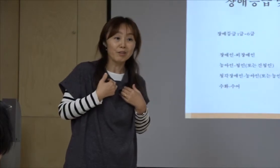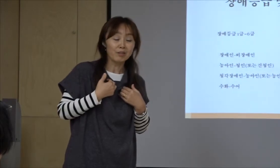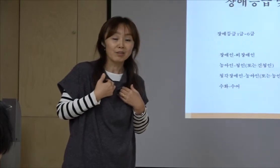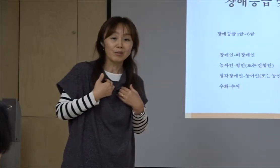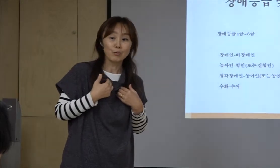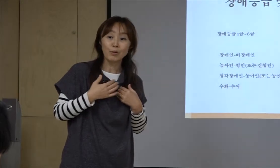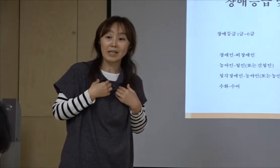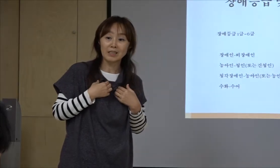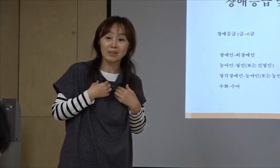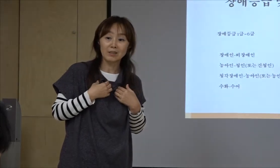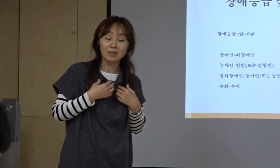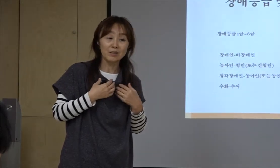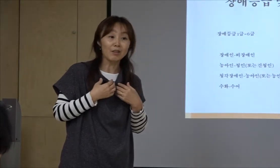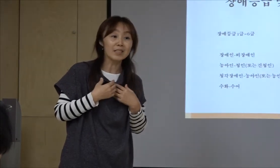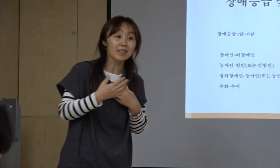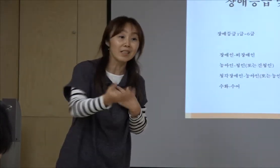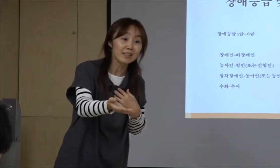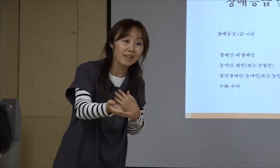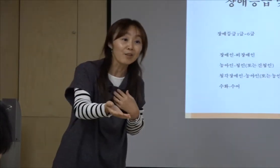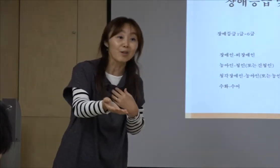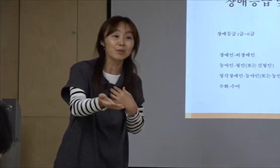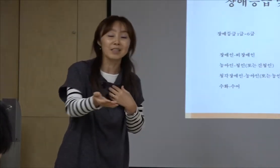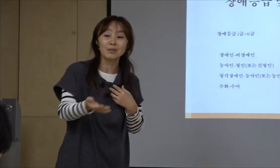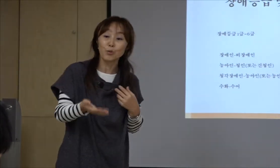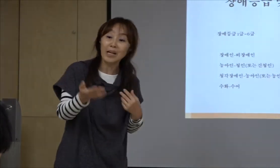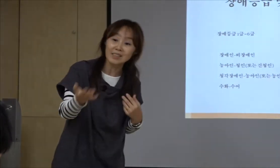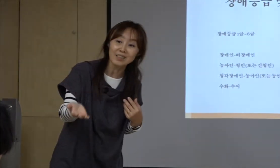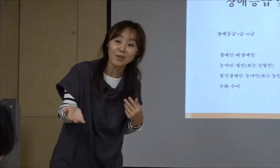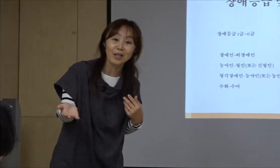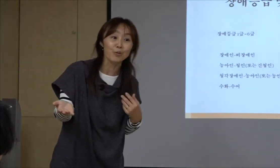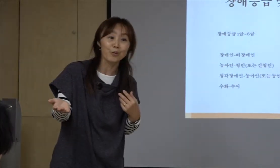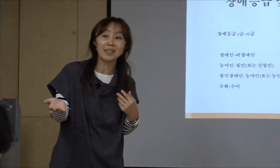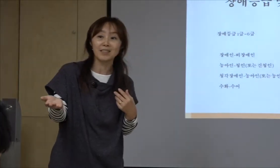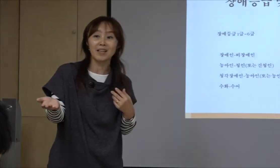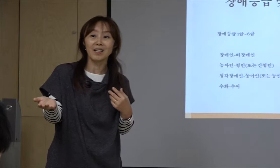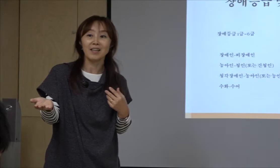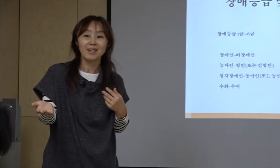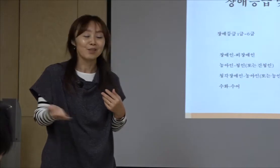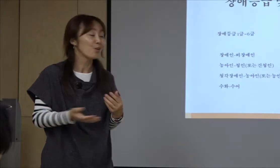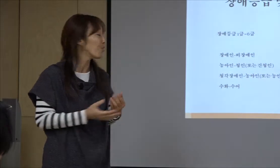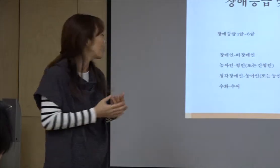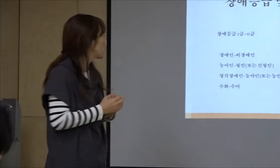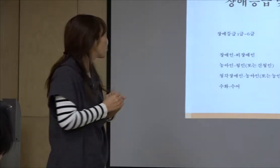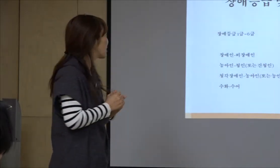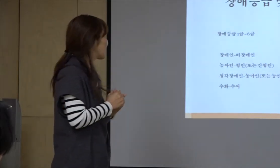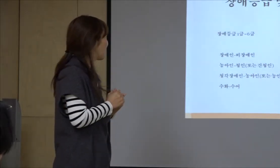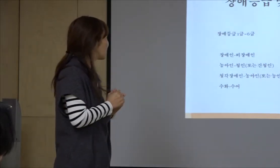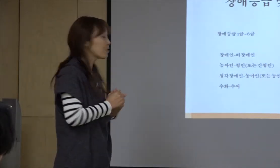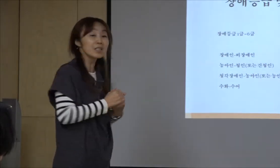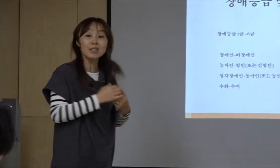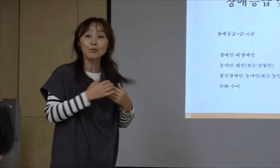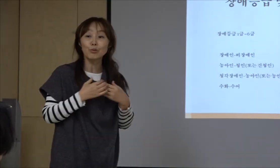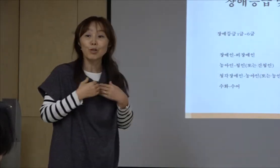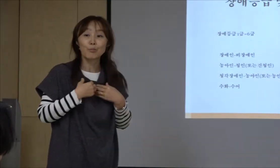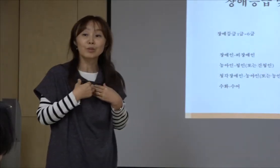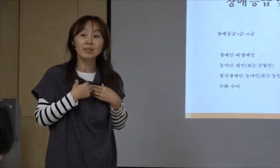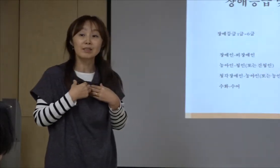거면 농아인 청각장애인이세요? 이거보다는 농아인이세요라고 하는 게 더 좋겠죠. 그리고 실제도 본인들도